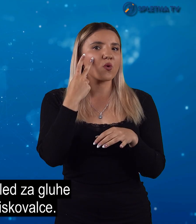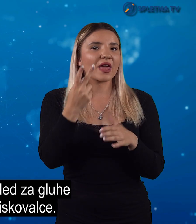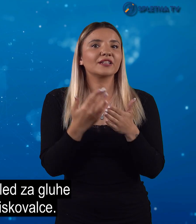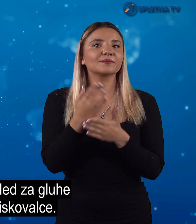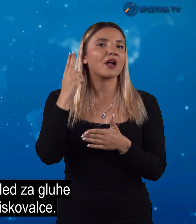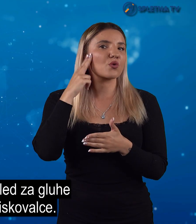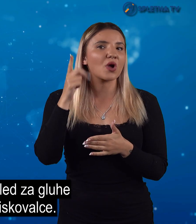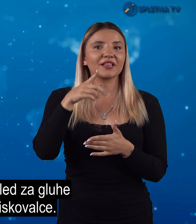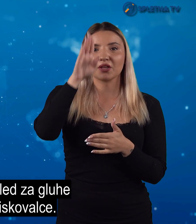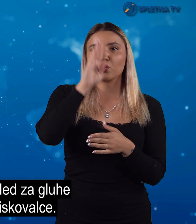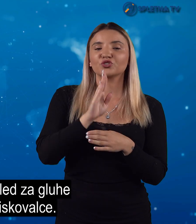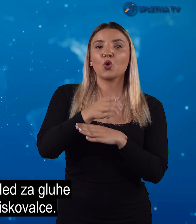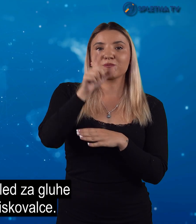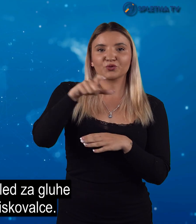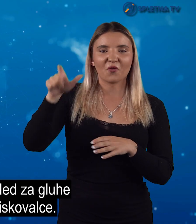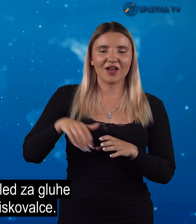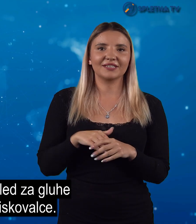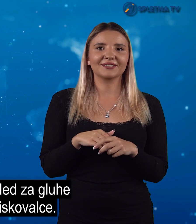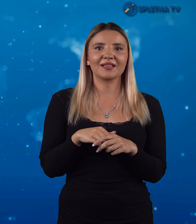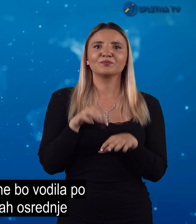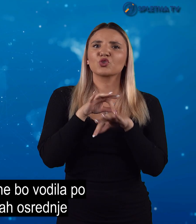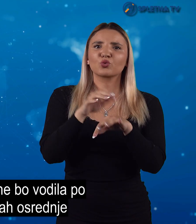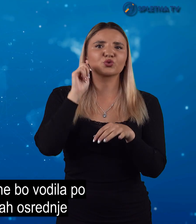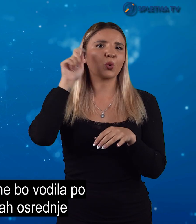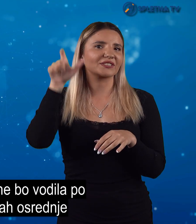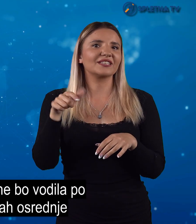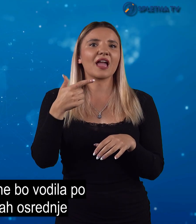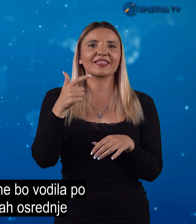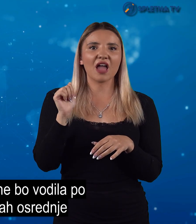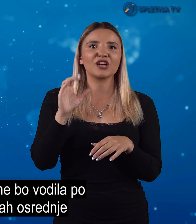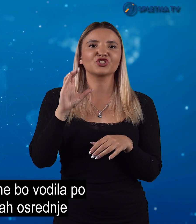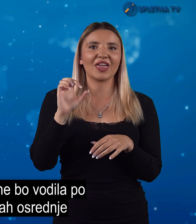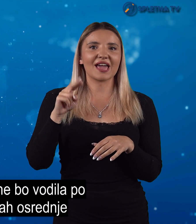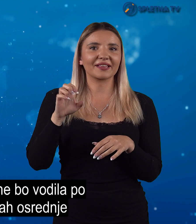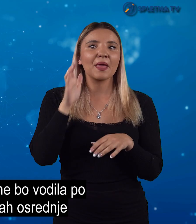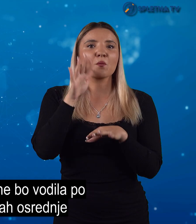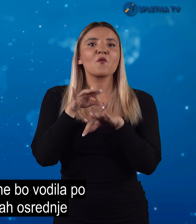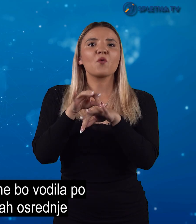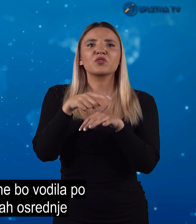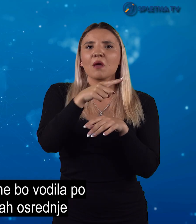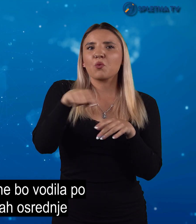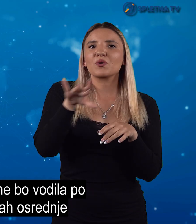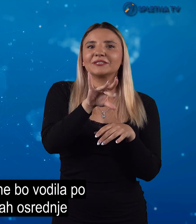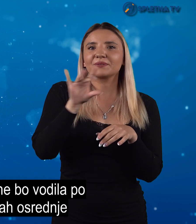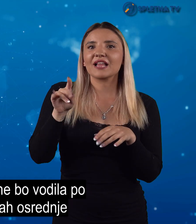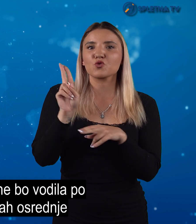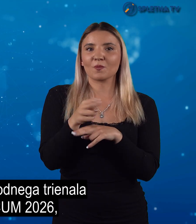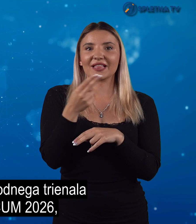za gluhe in naglušne obiskovalce. Kustosinja Teja Černe bo vodila po izbranih umetninah osrednje